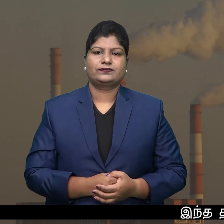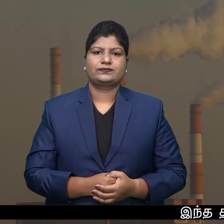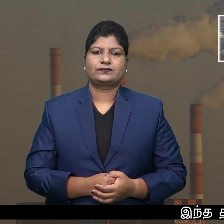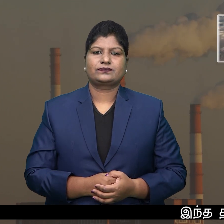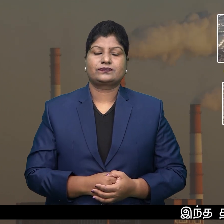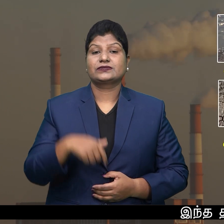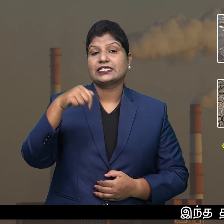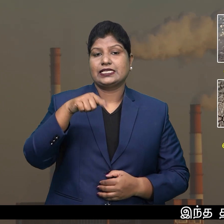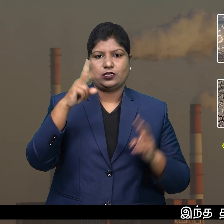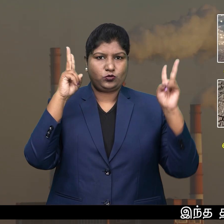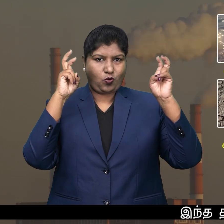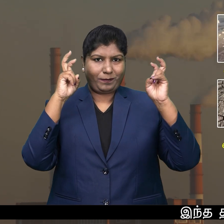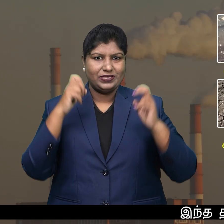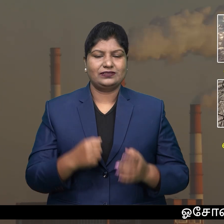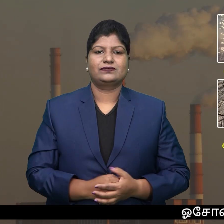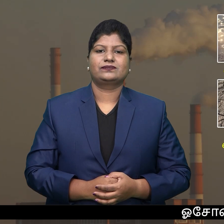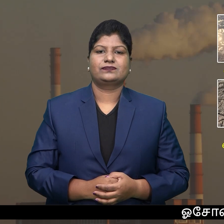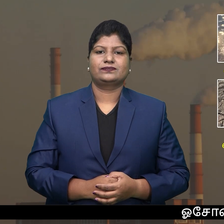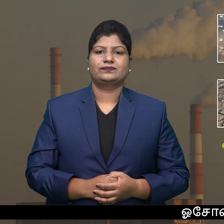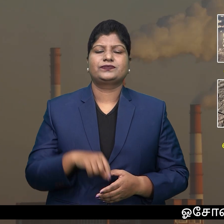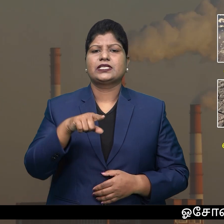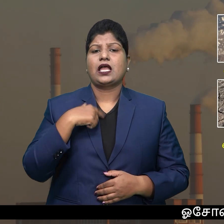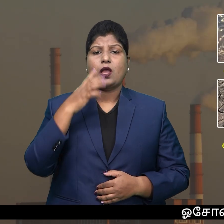இந்த தலைப்பில் ஓசோன் சிதைவு,